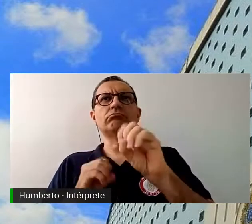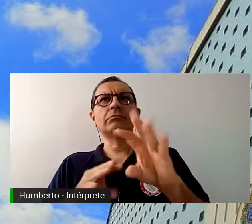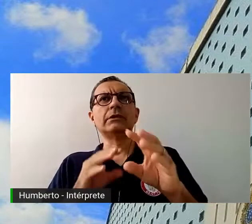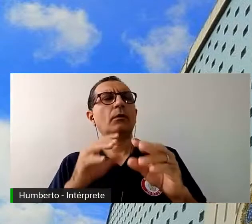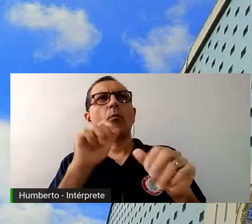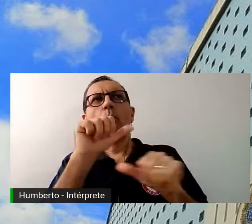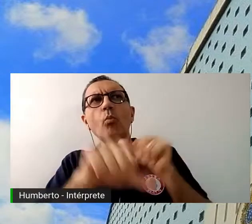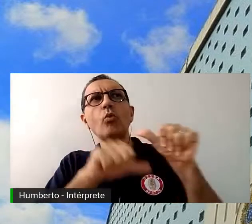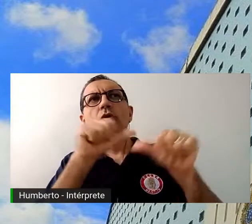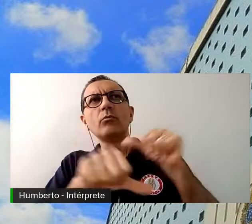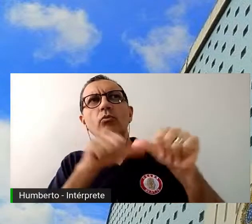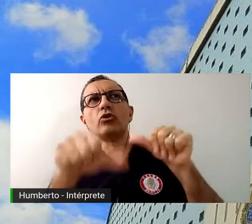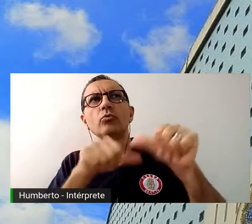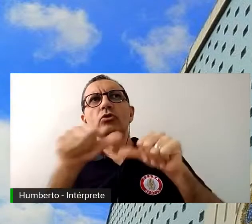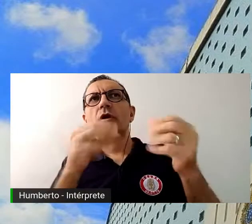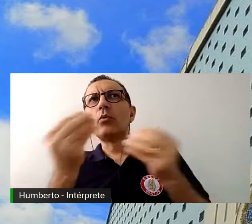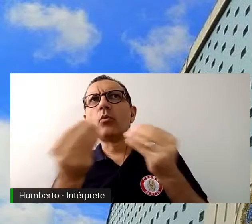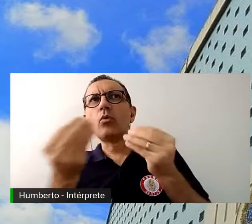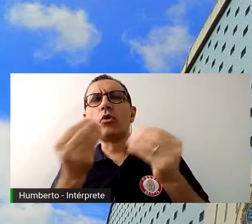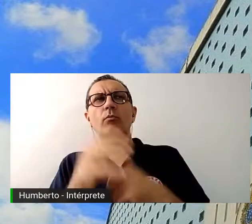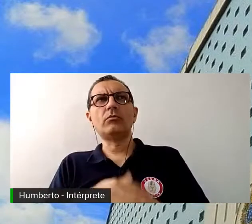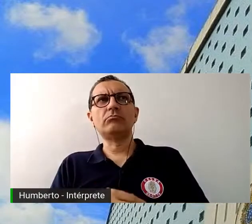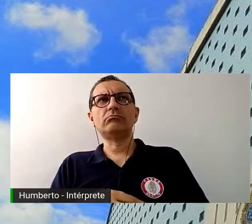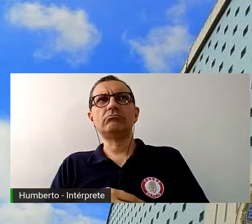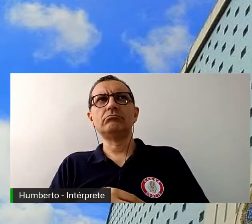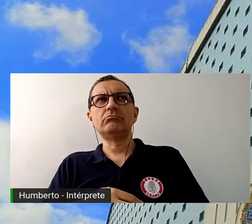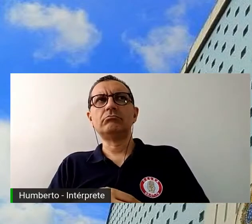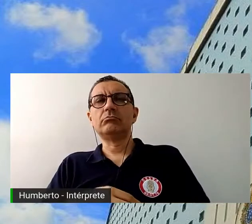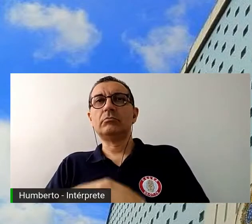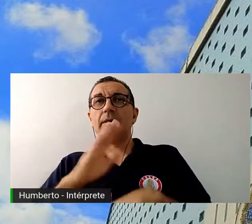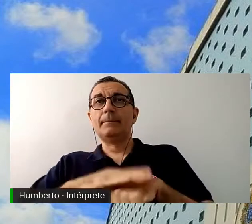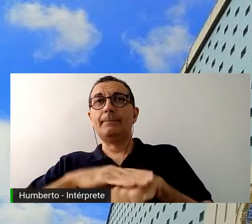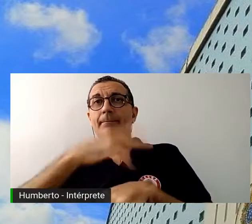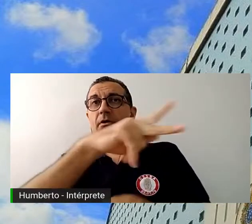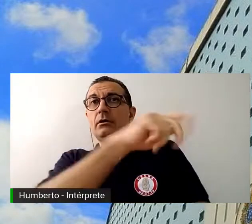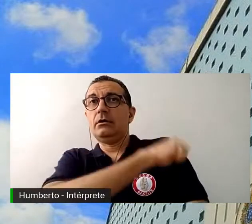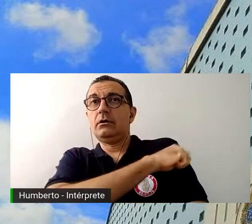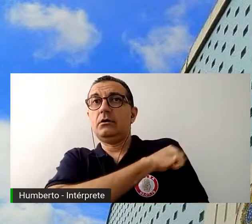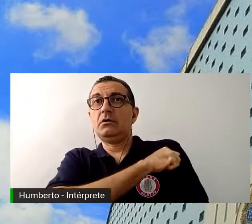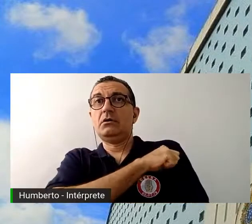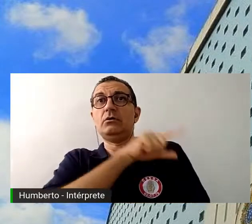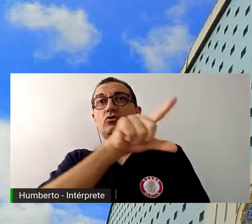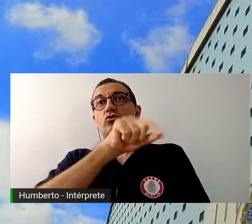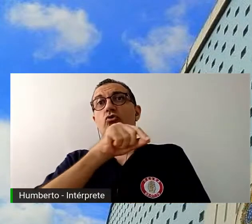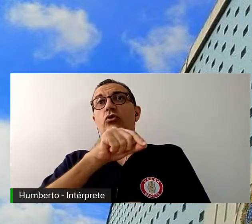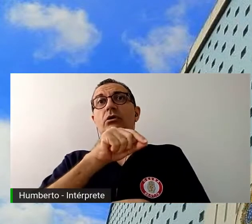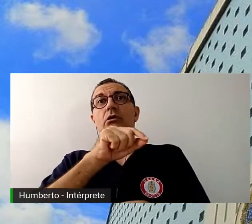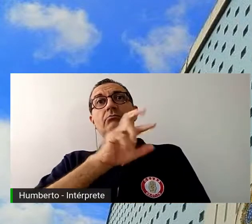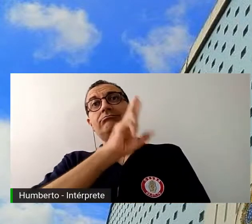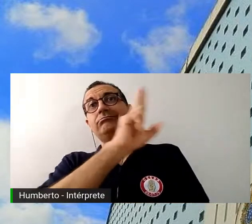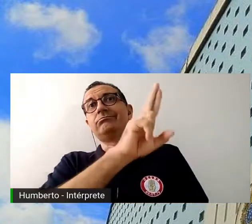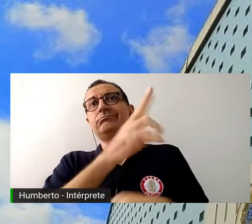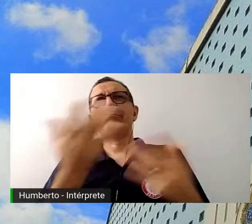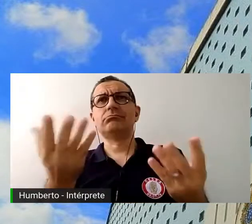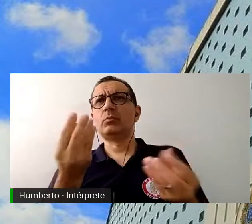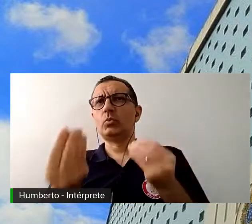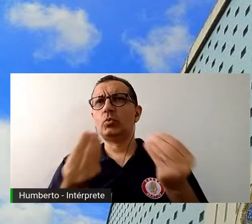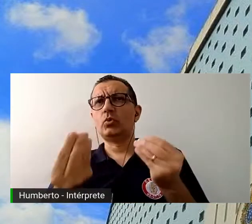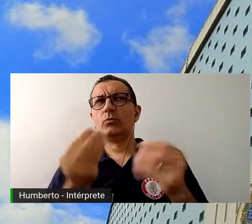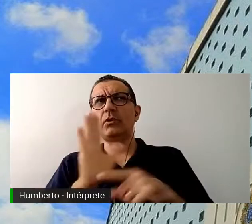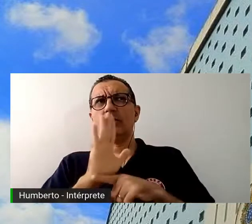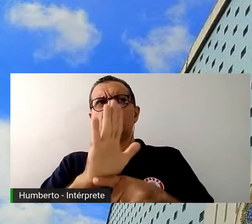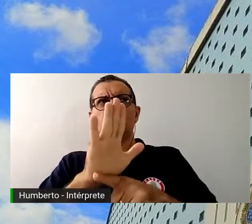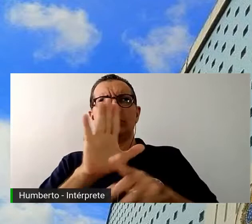você deixa os estudantes escolherem curso e você acha que isso vai ser orgânico? Isso dá formação técnica? A